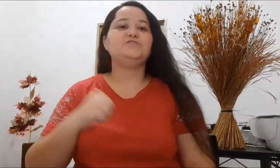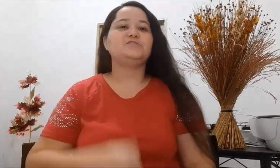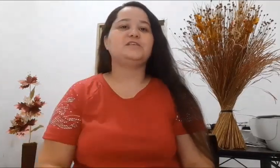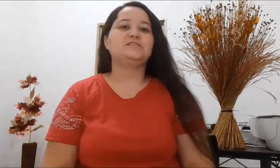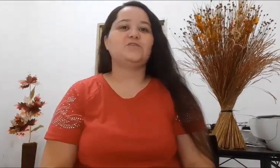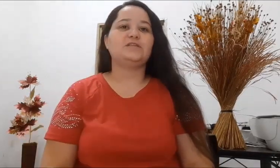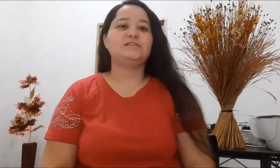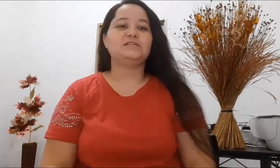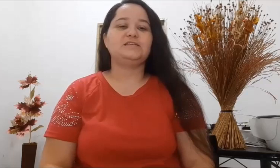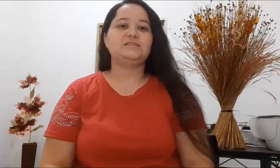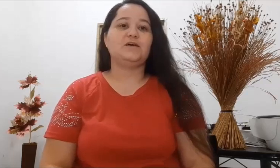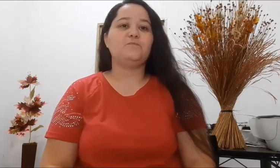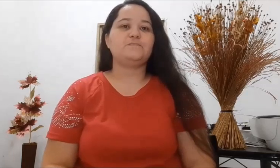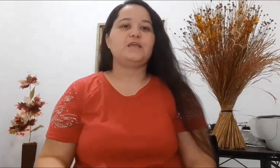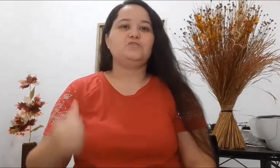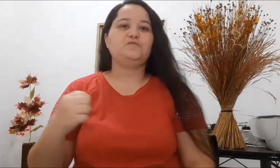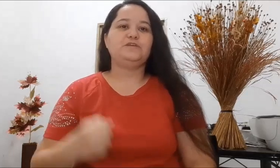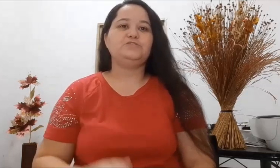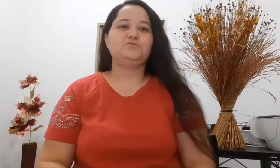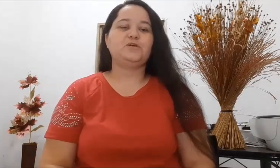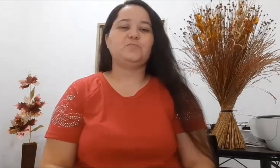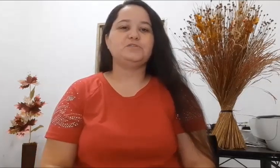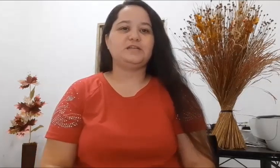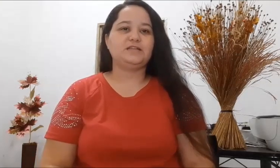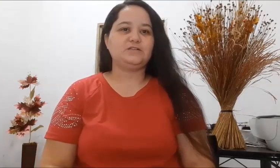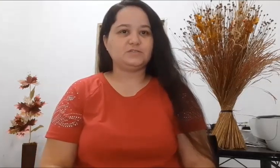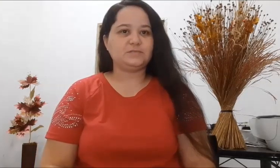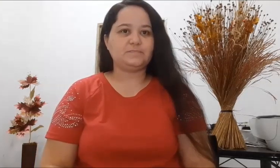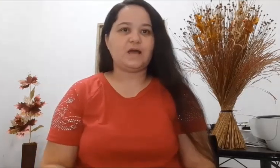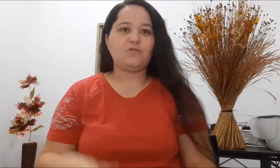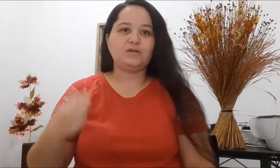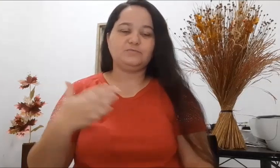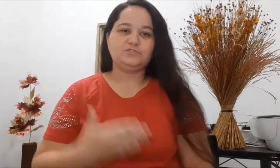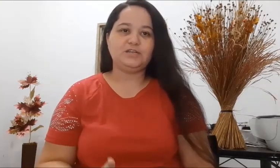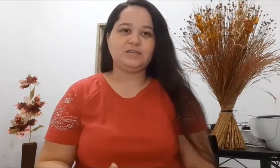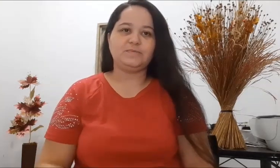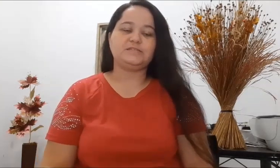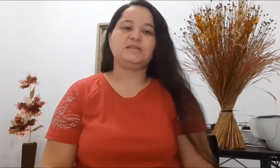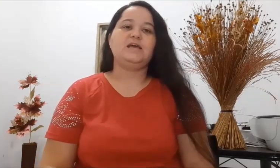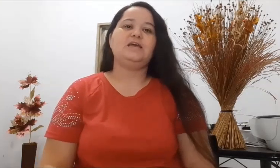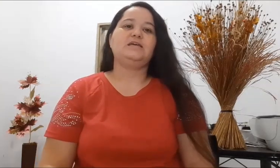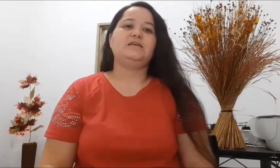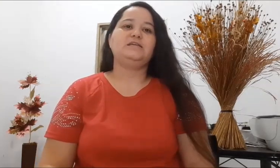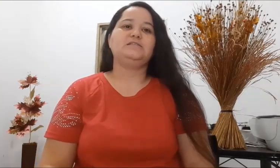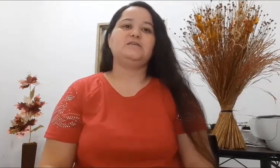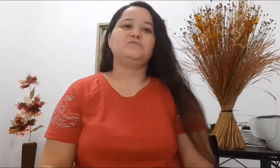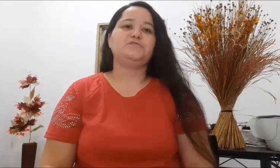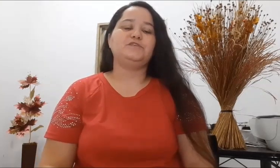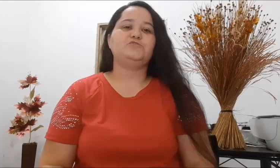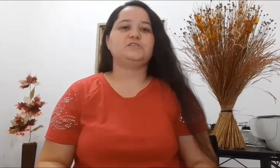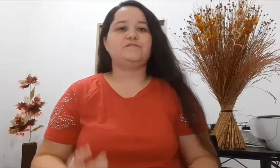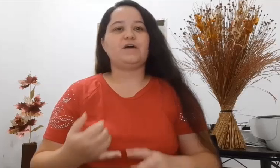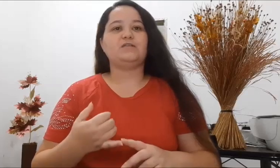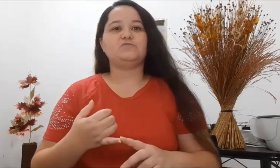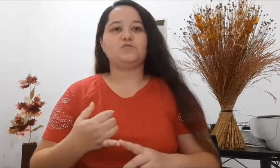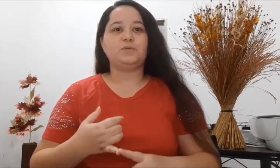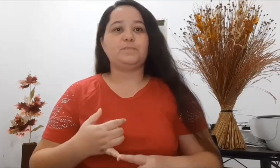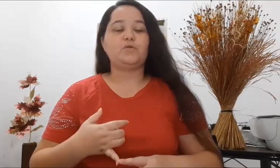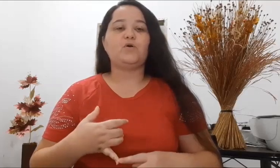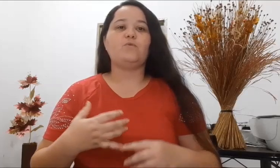vídeos que estão na descrição do vídeo que eu postei da nossa aula 1 de Libras, que são os vídeos que falam sobre